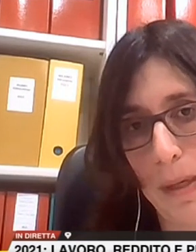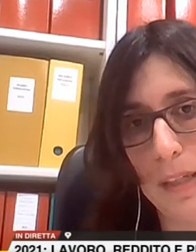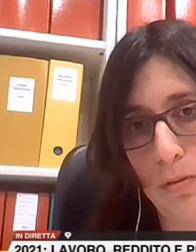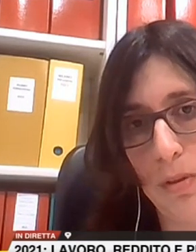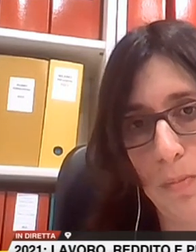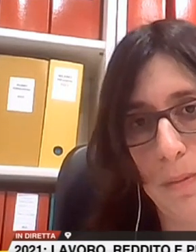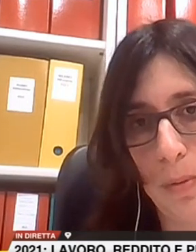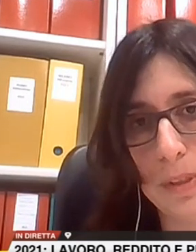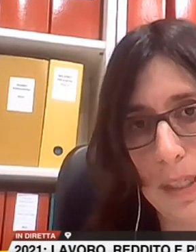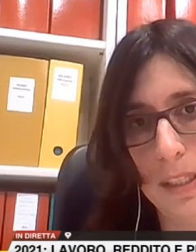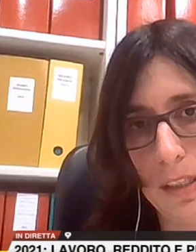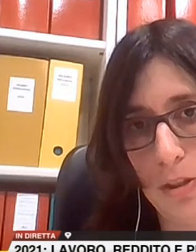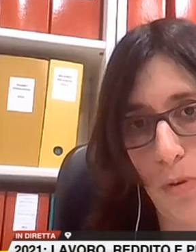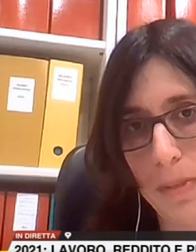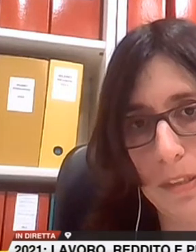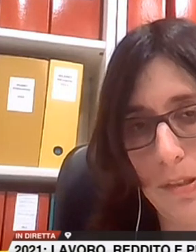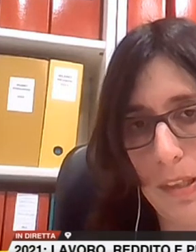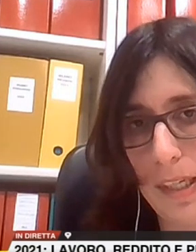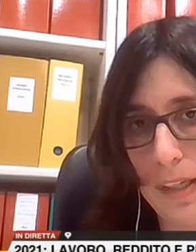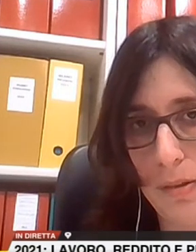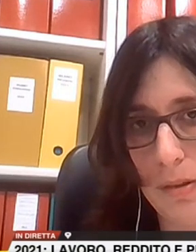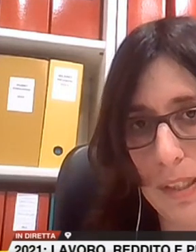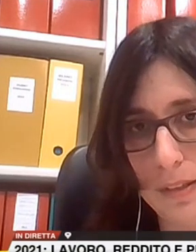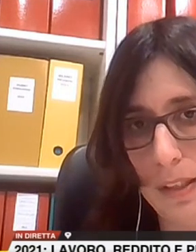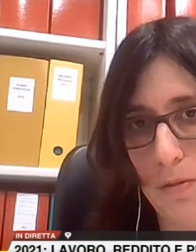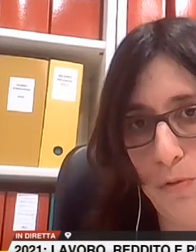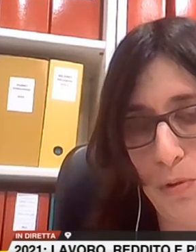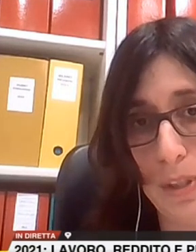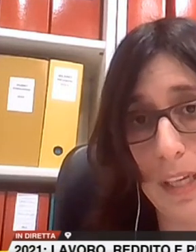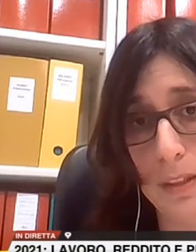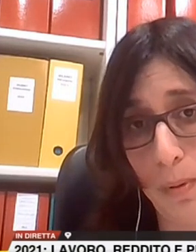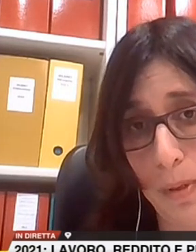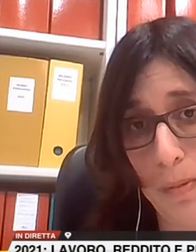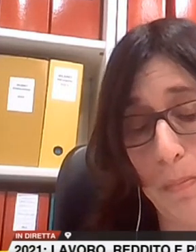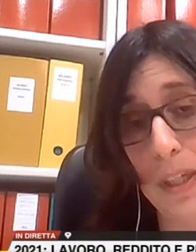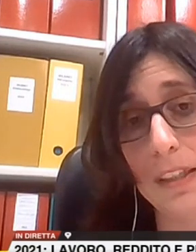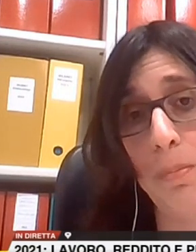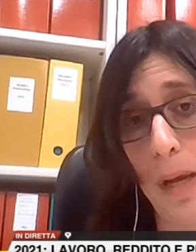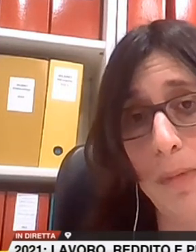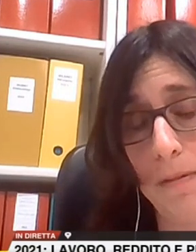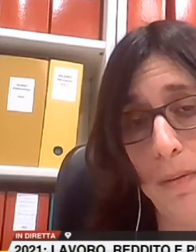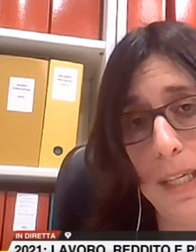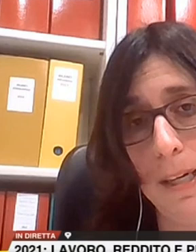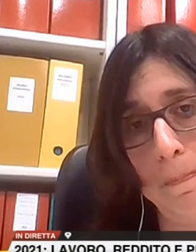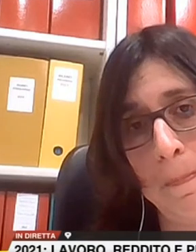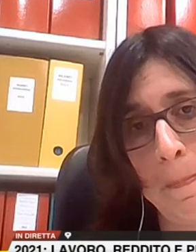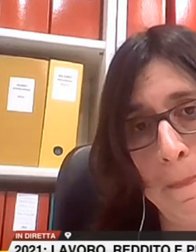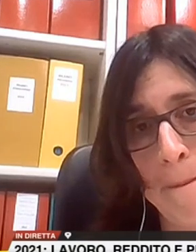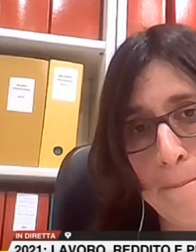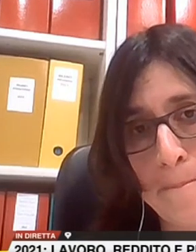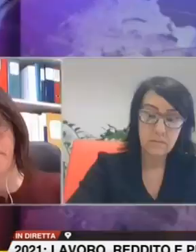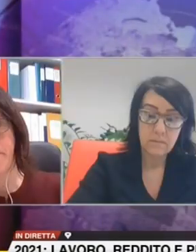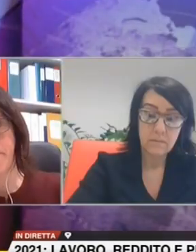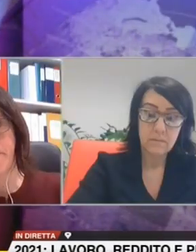stiamo parlando di numeri importanti che sicuramente genereranno grande confusione, grandi problemi alle famiglie. Ecco,